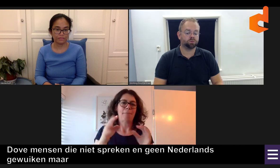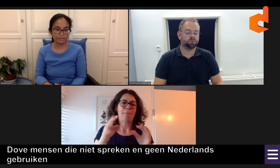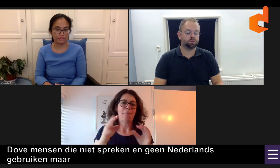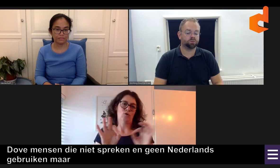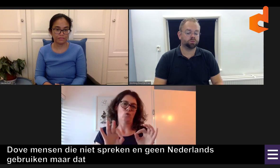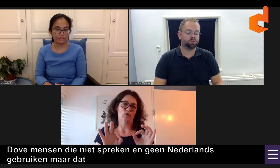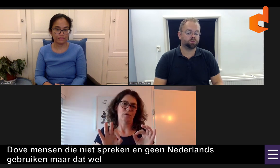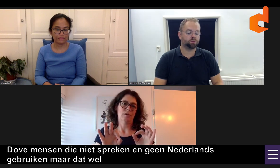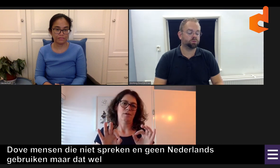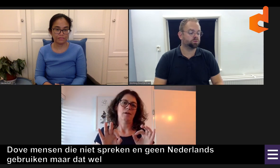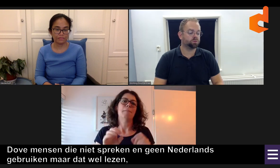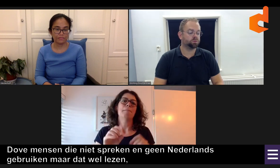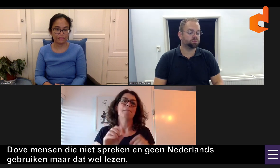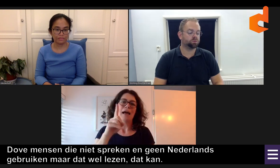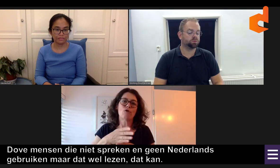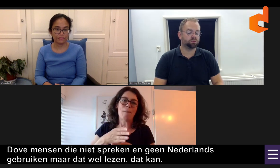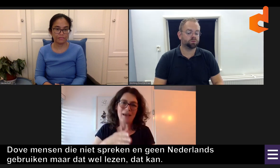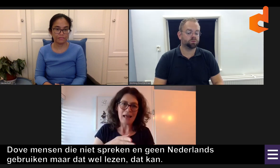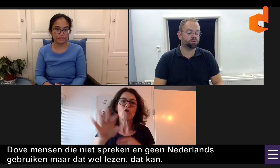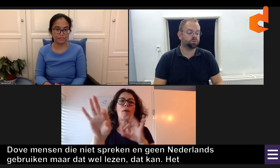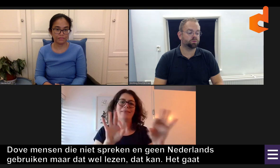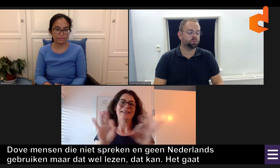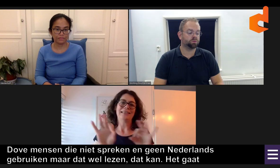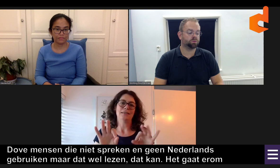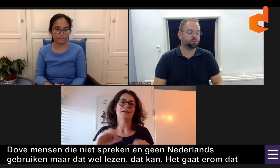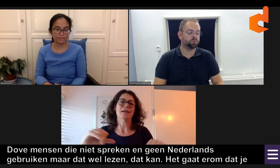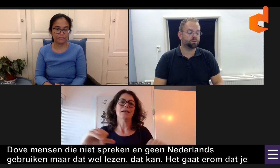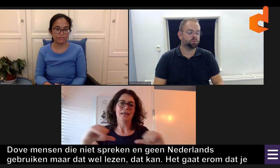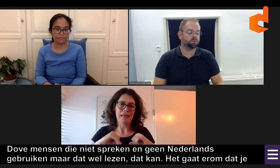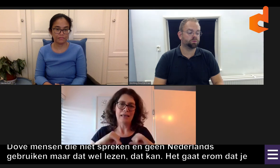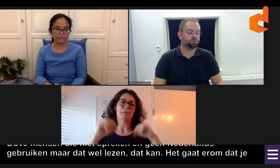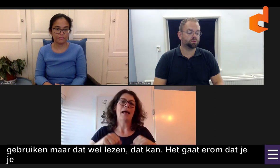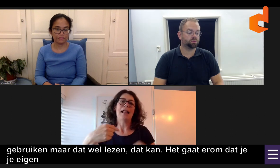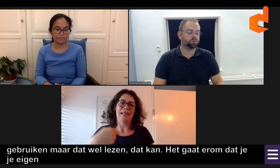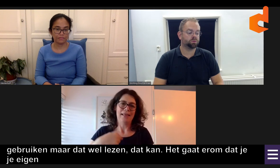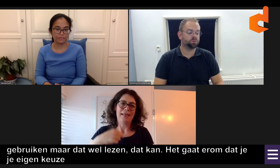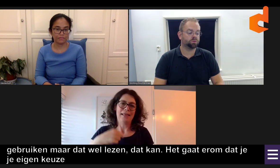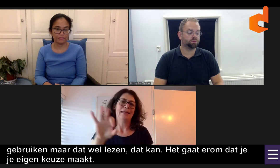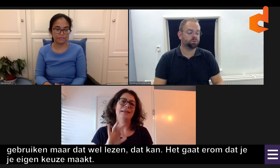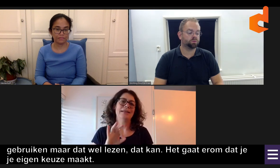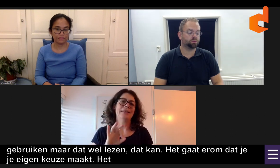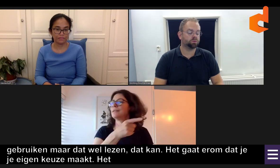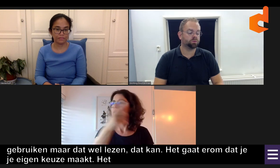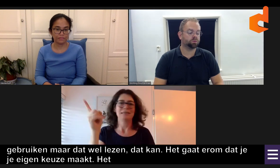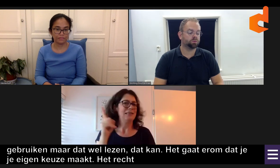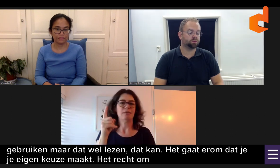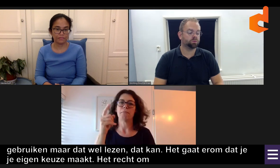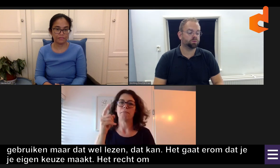Uiteindelijk gaat het erom dat je je eigen keuze maakt, dat iedereen een keus hebt. Dus het recht om een keus te maken waarbij je zelf